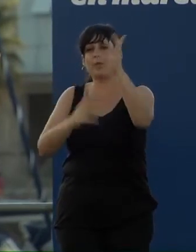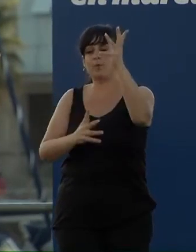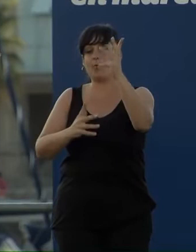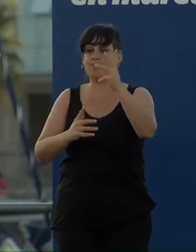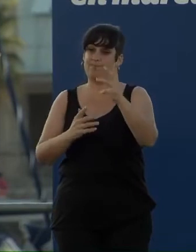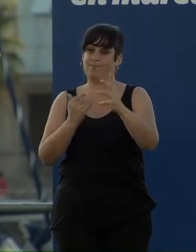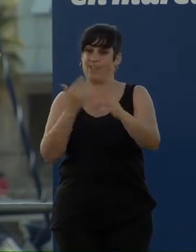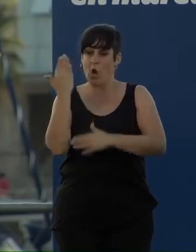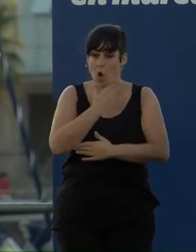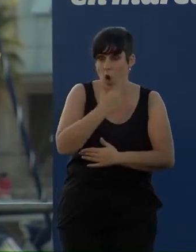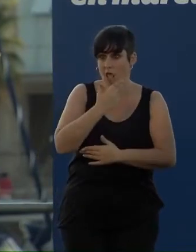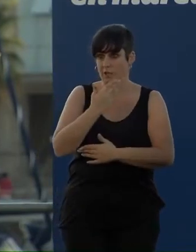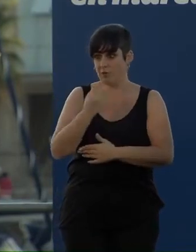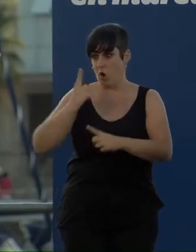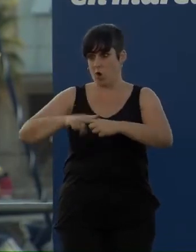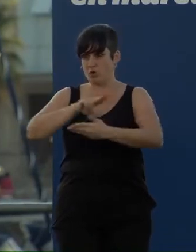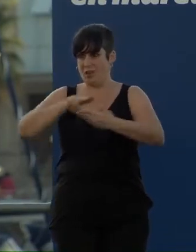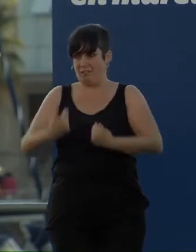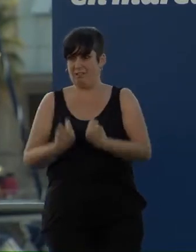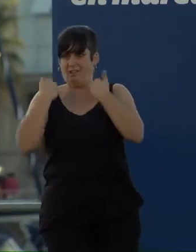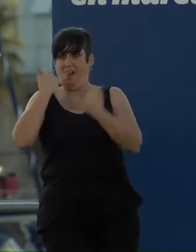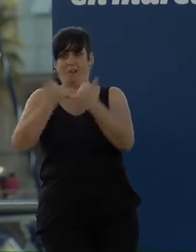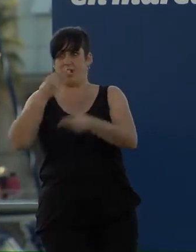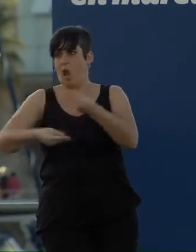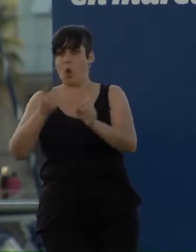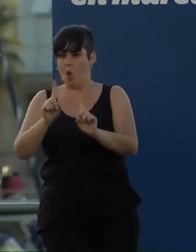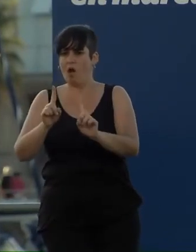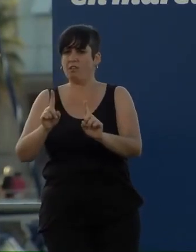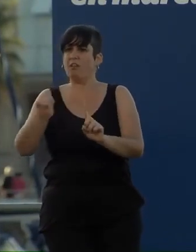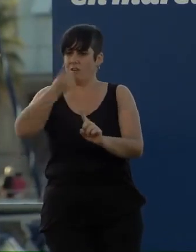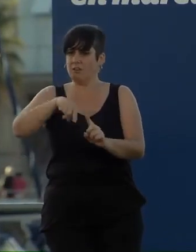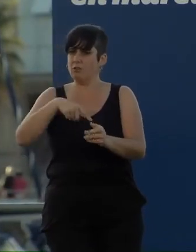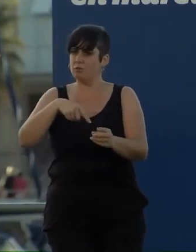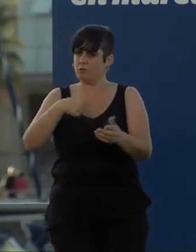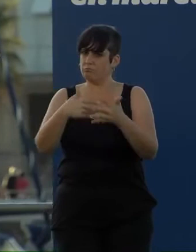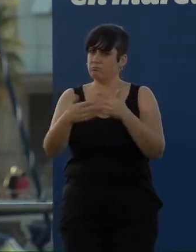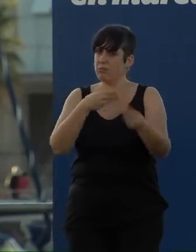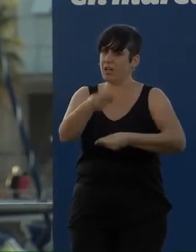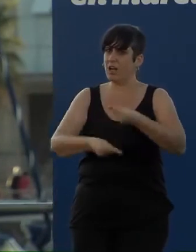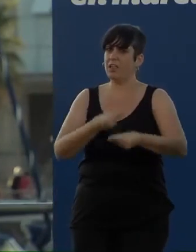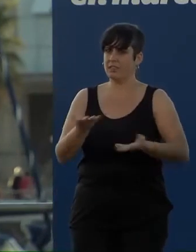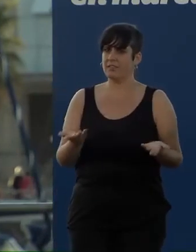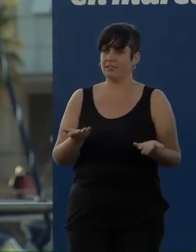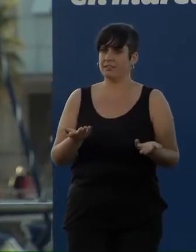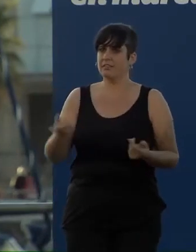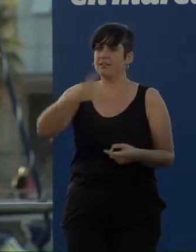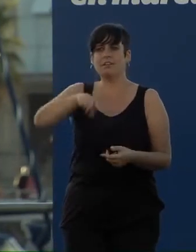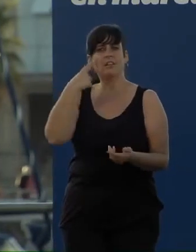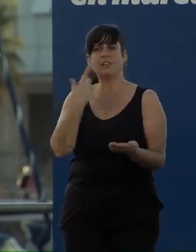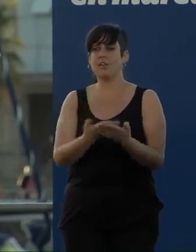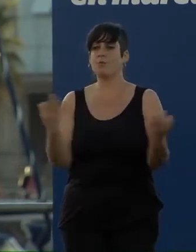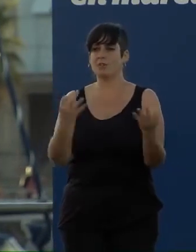educativas coleos que ti quear aunta facía para educación femos demostramos que era posible